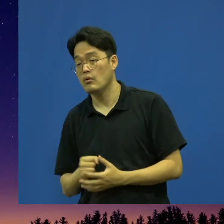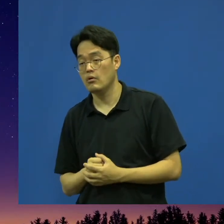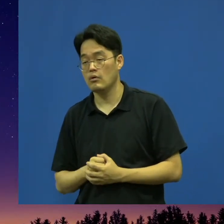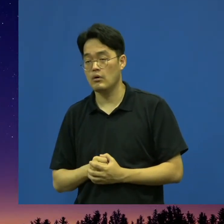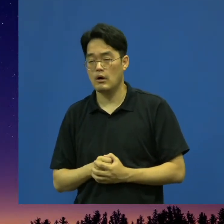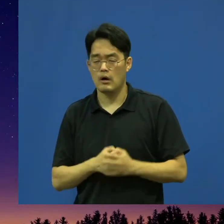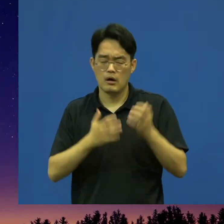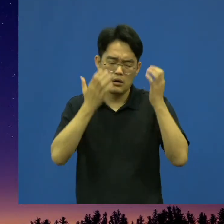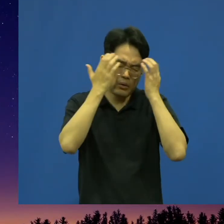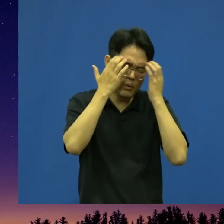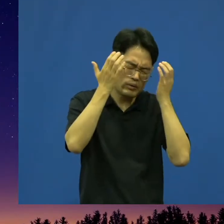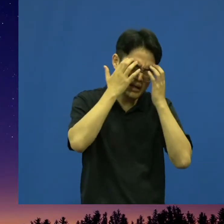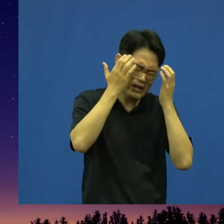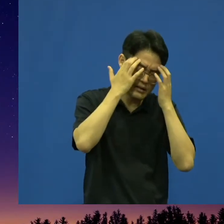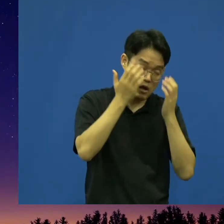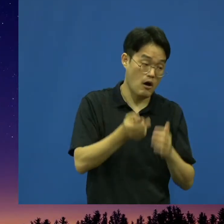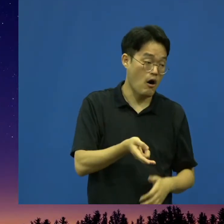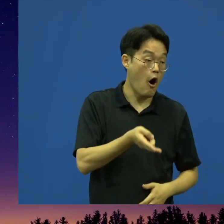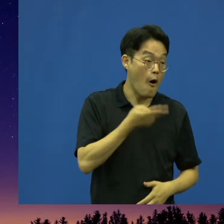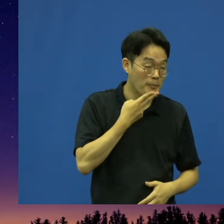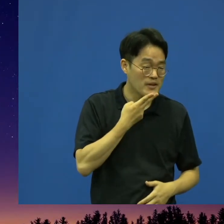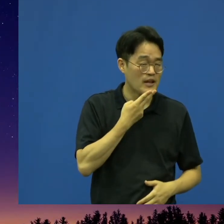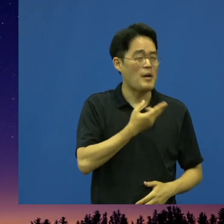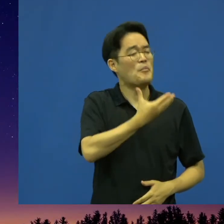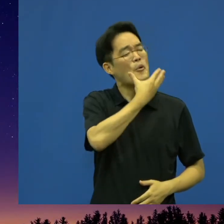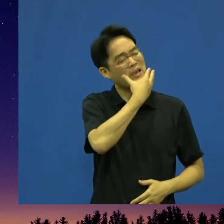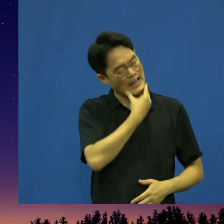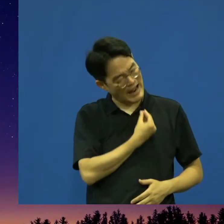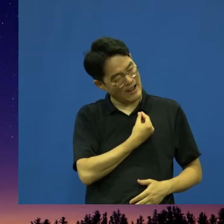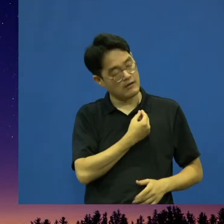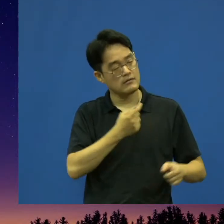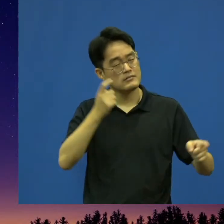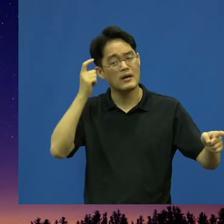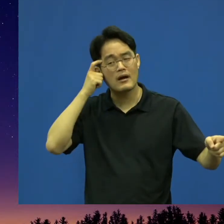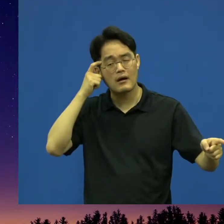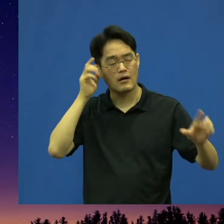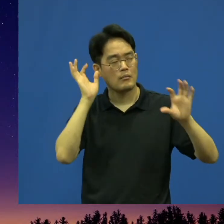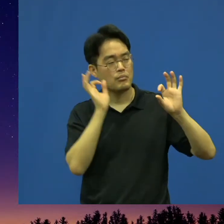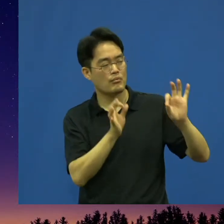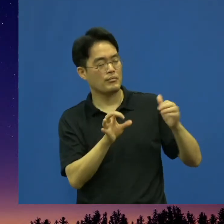믿는 사람의 복인 것처럼 생각하는 게 저는 늘 아파요.